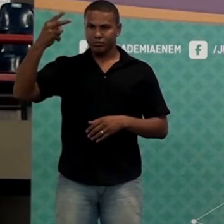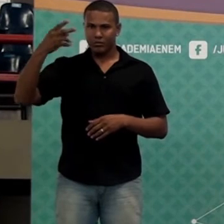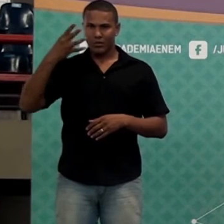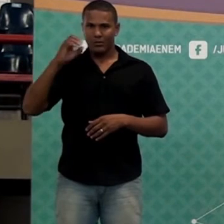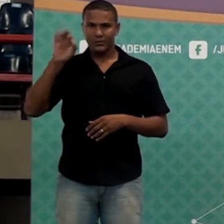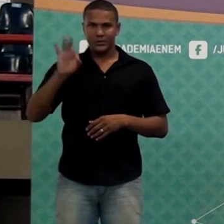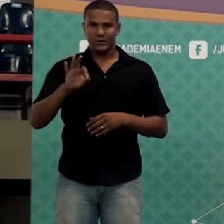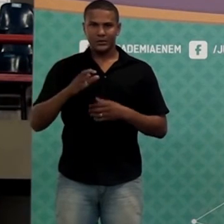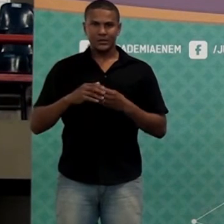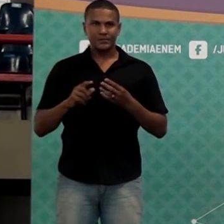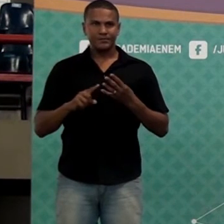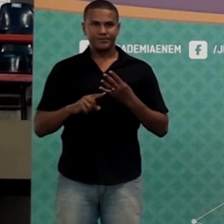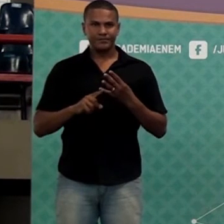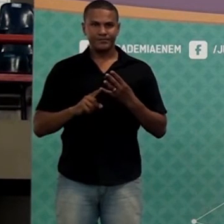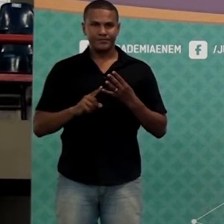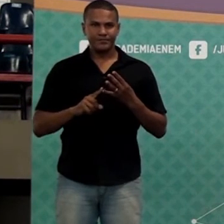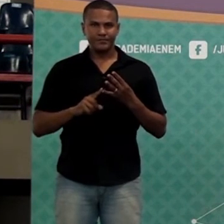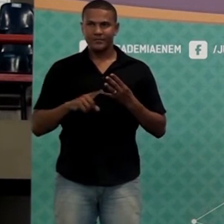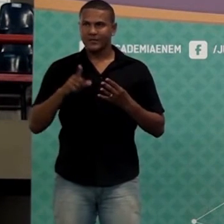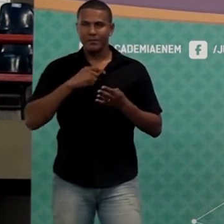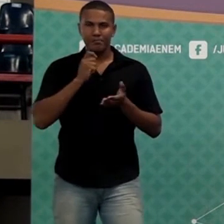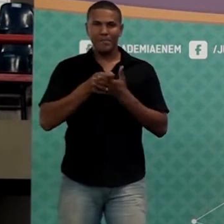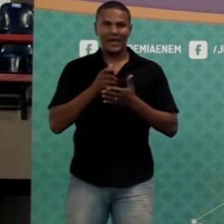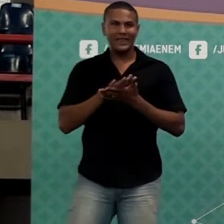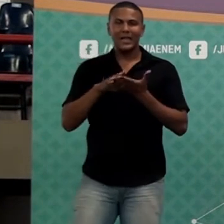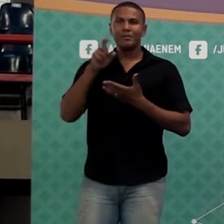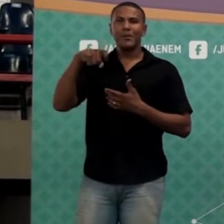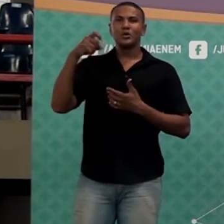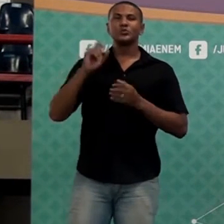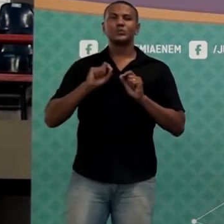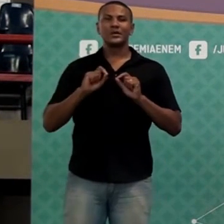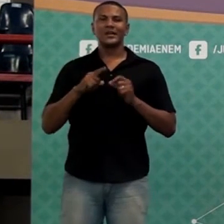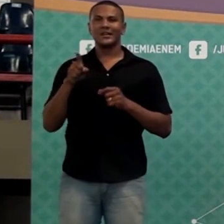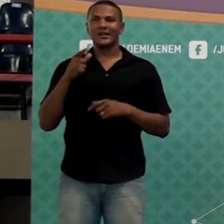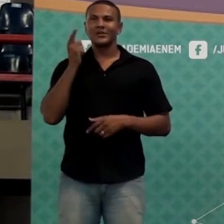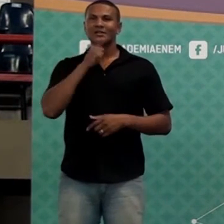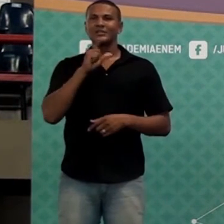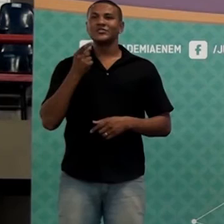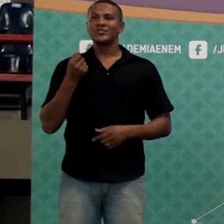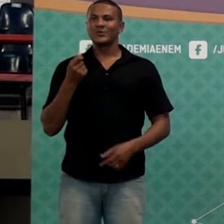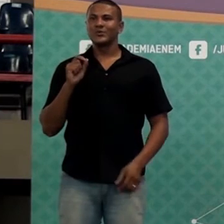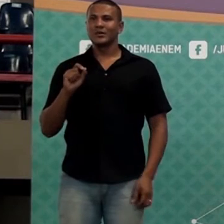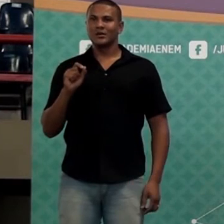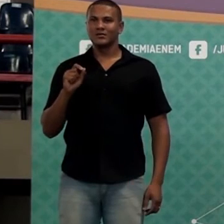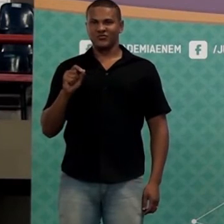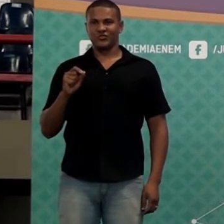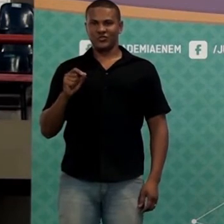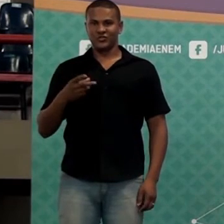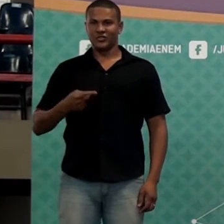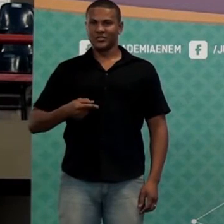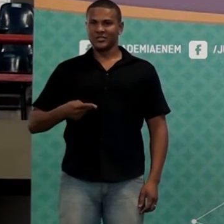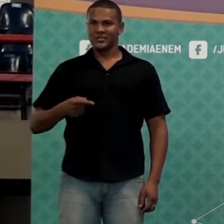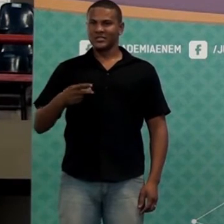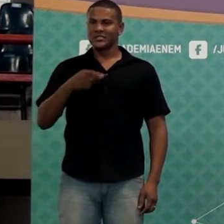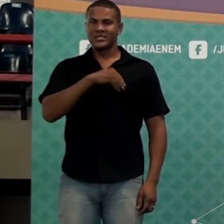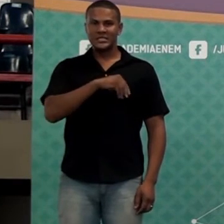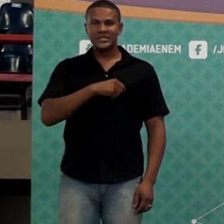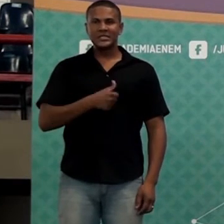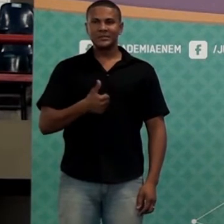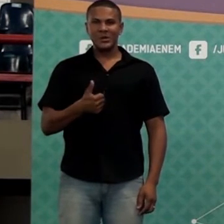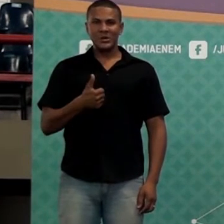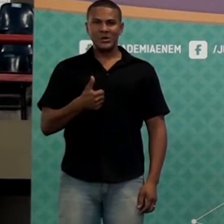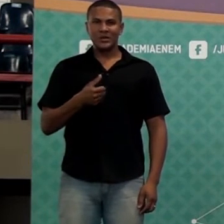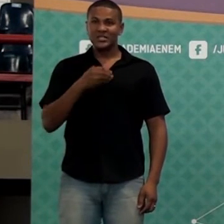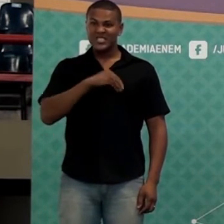produto. Você não paga imposto. O que é que acontece com o seu dinheiro? Ele parece que é o quê? Infinito. Seu